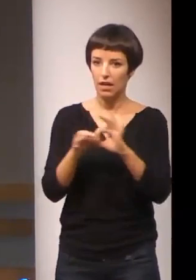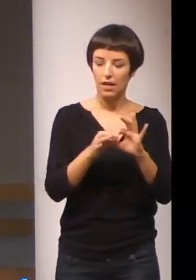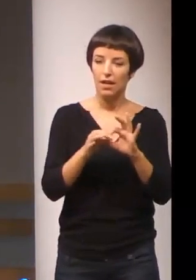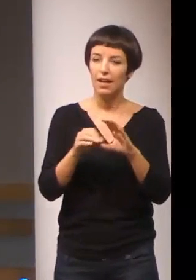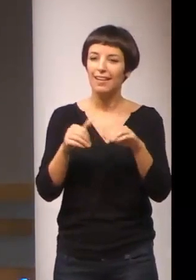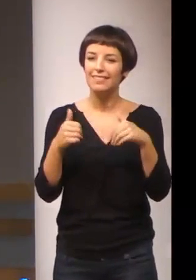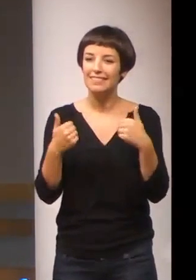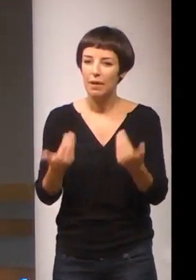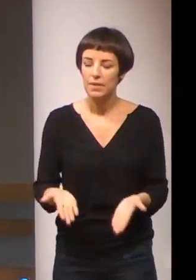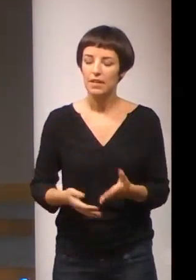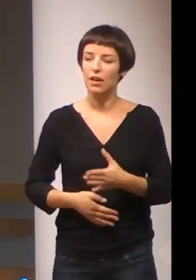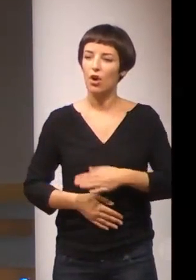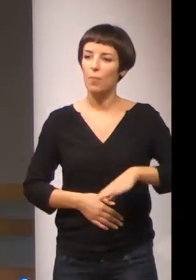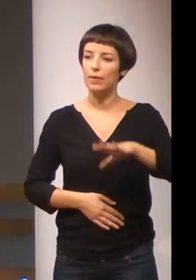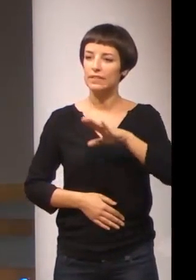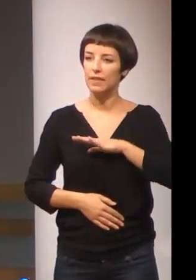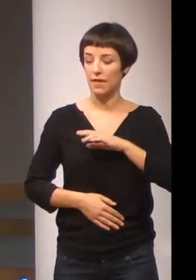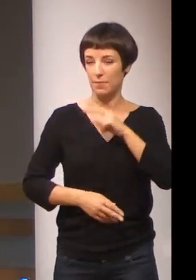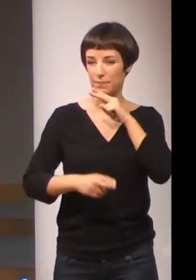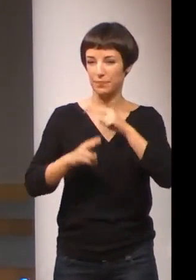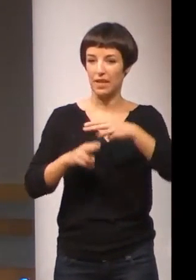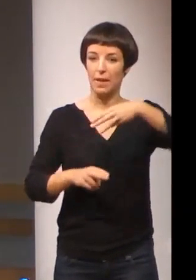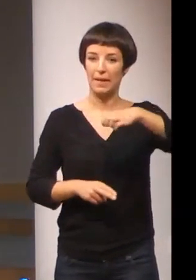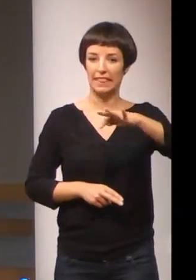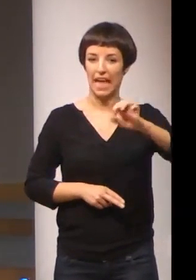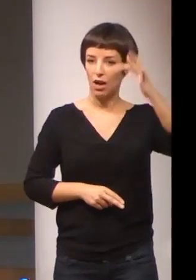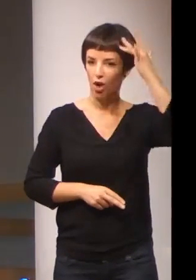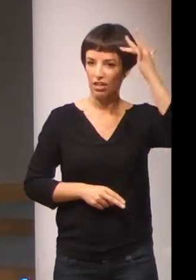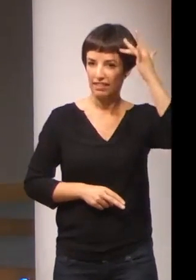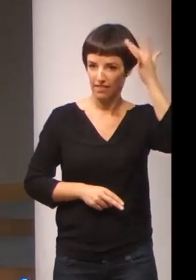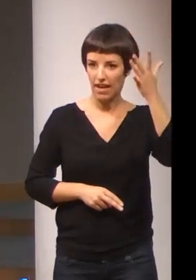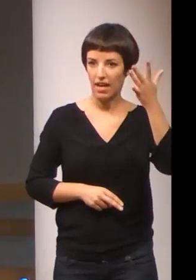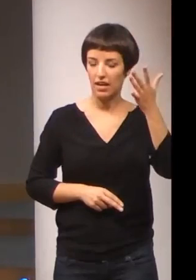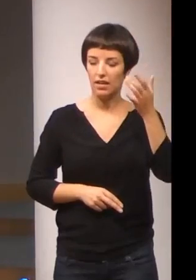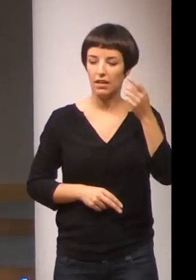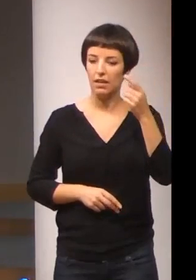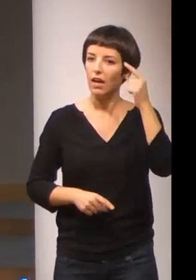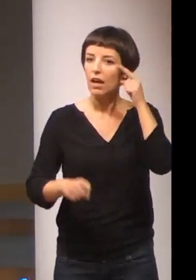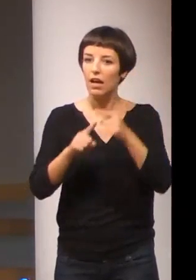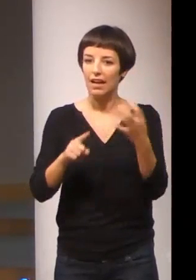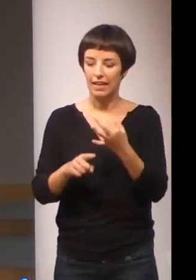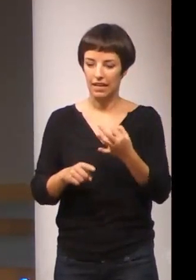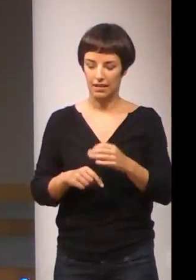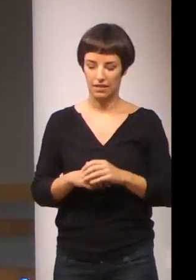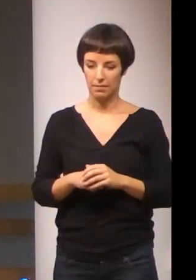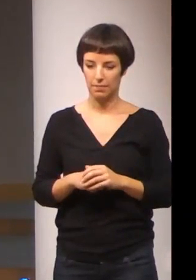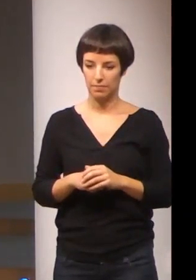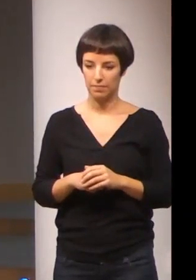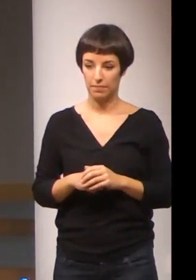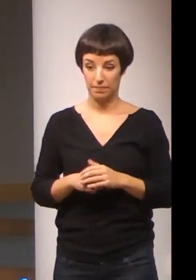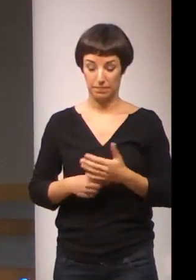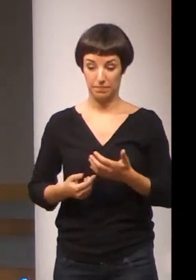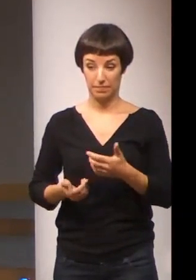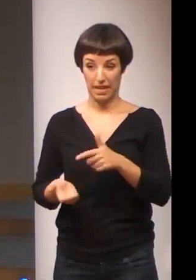también una competencia metacognitiva para poder realizar transferencias de la